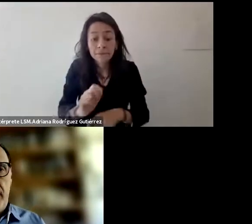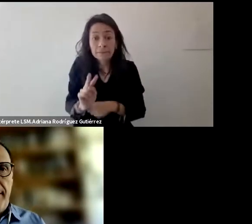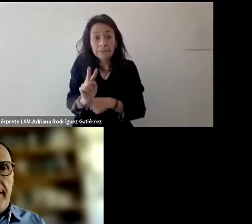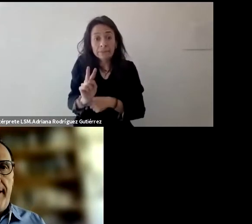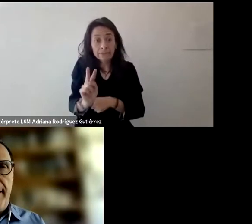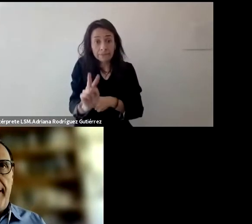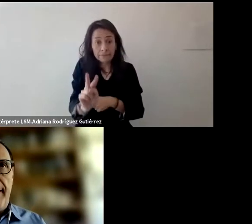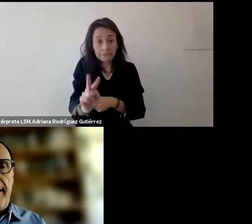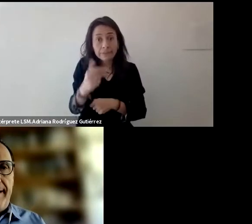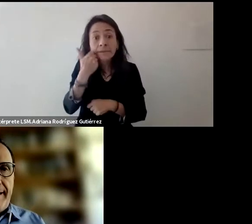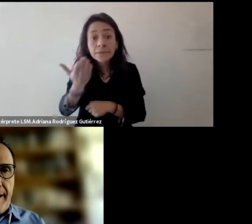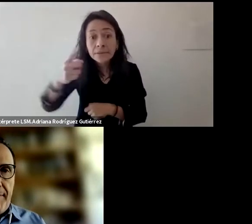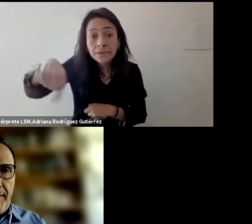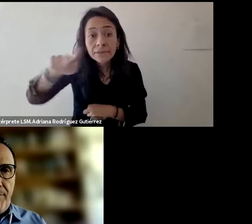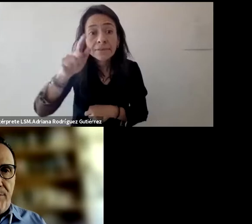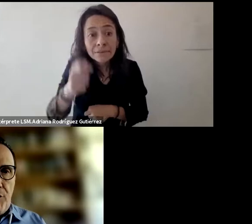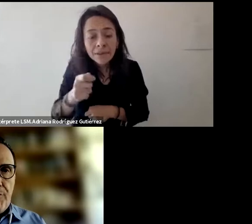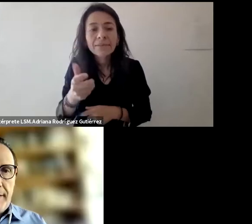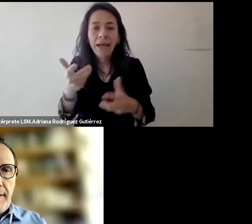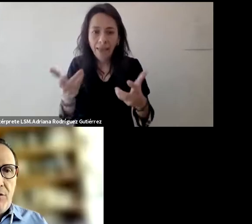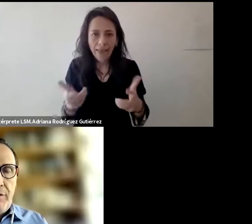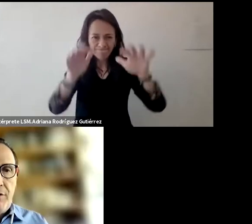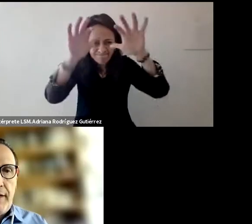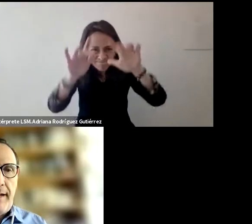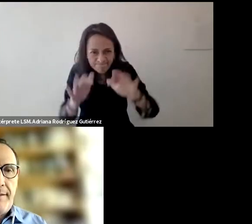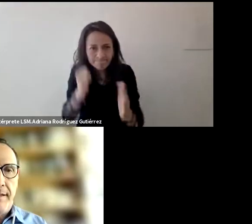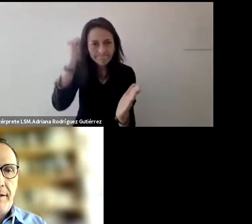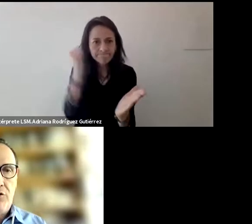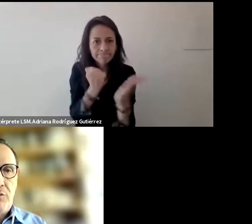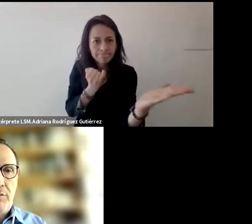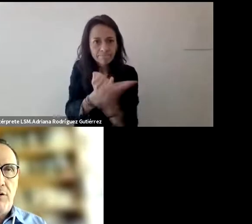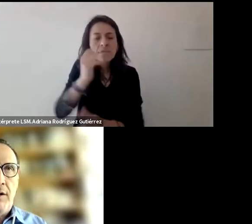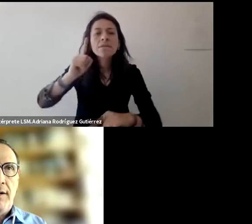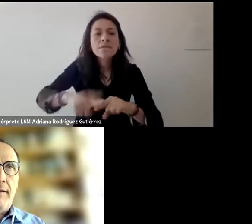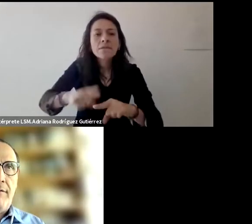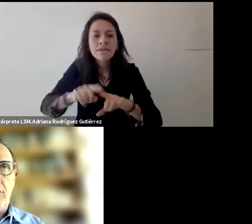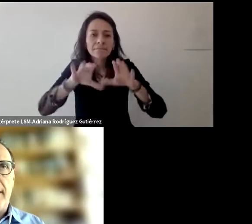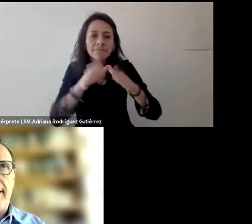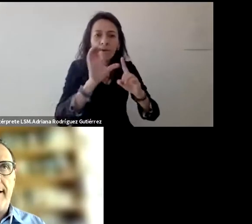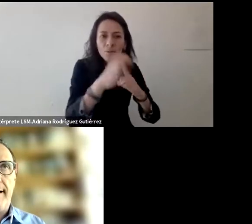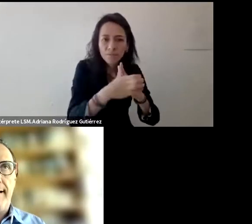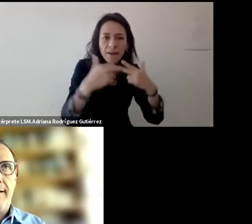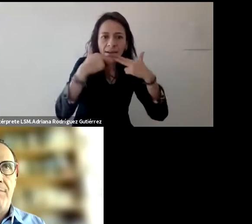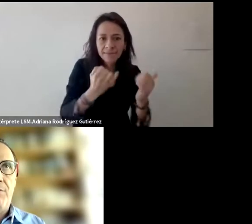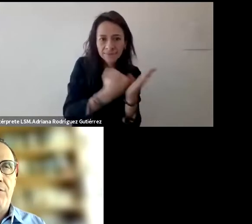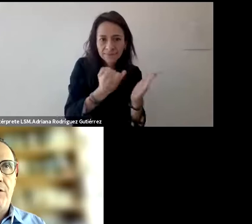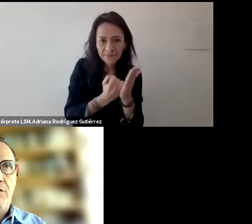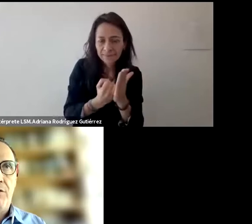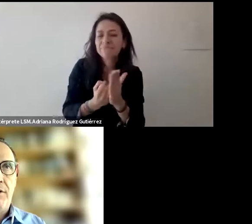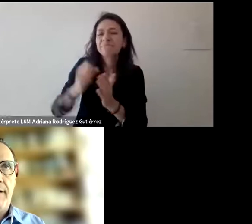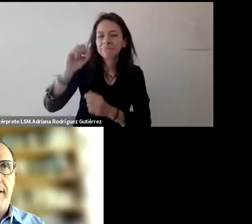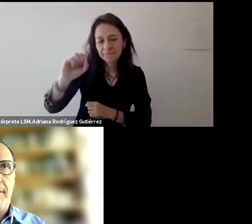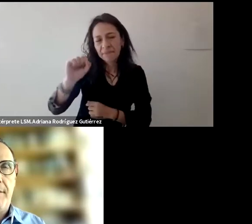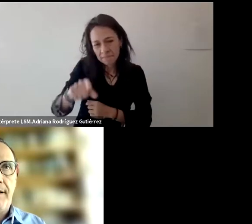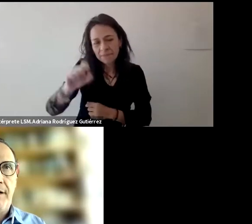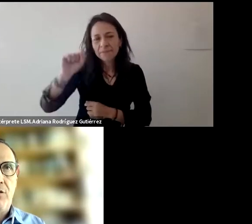se apruebe el dictamen por parte de la Comisión de Hacienda y Crédito Público, de forma tal que el propósito